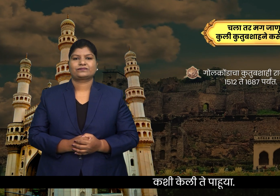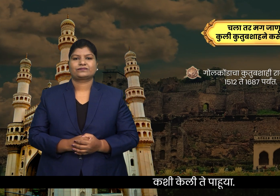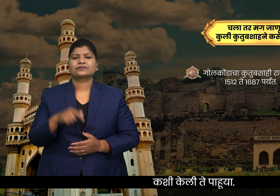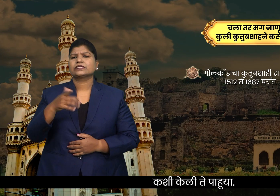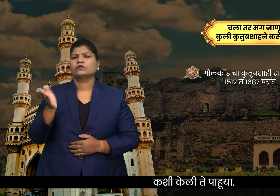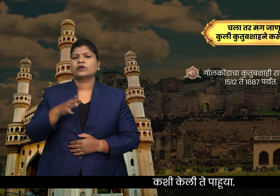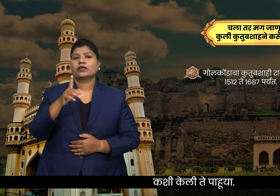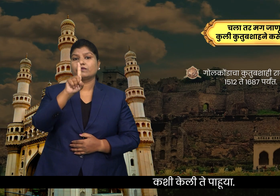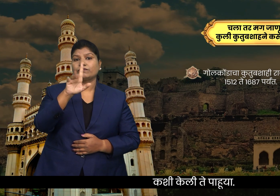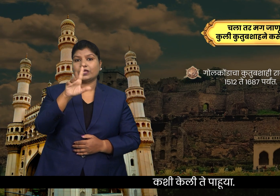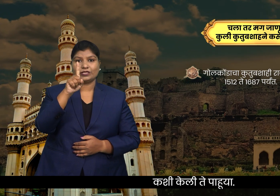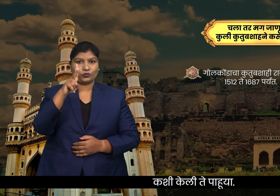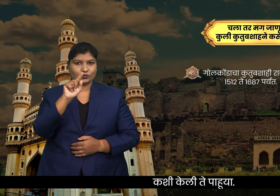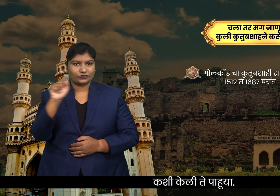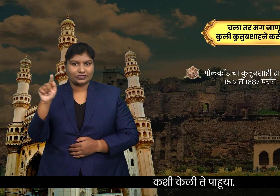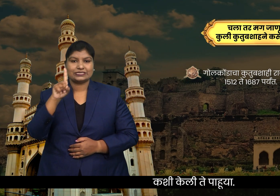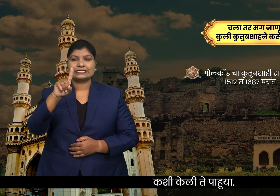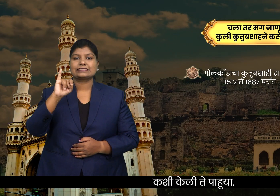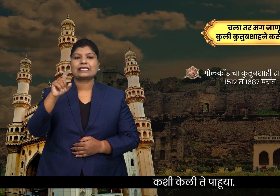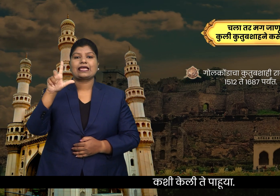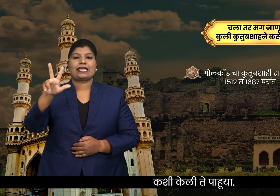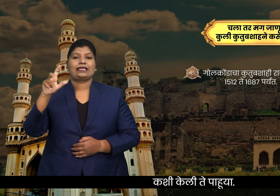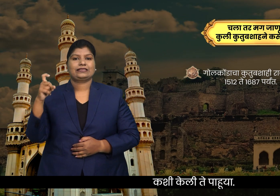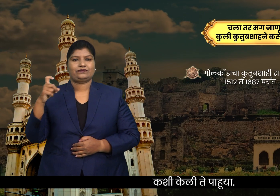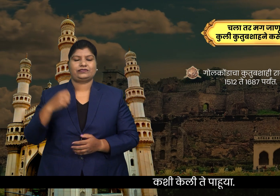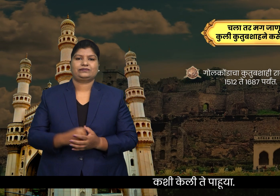कशी केली ते पाहूया.